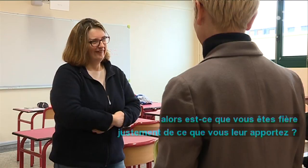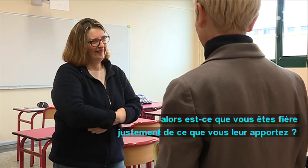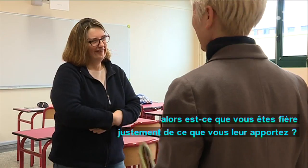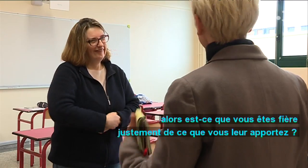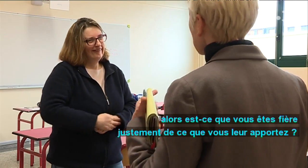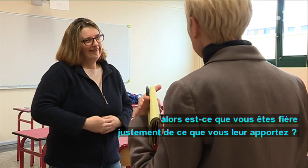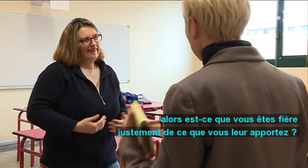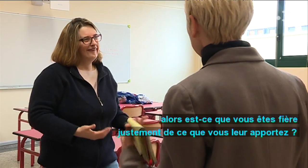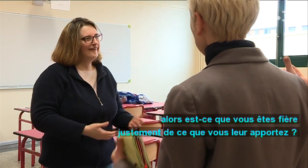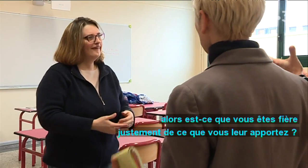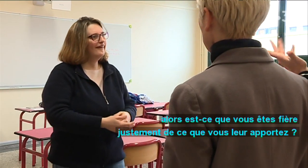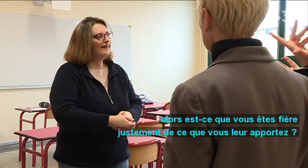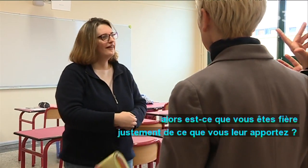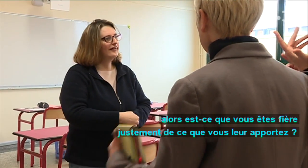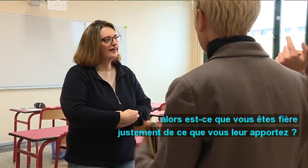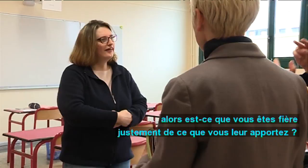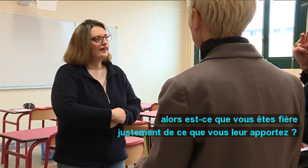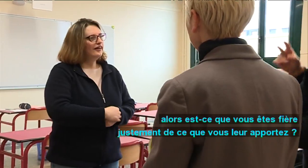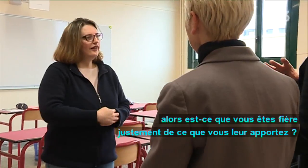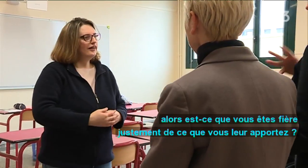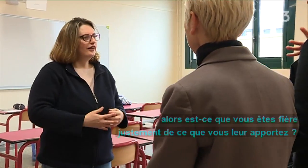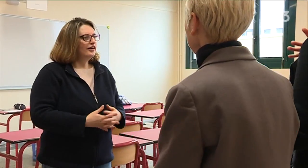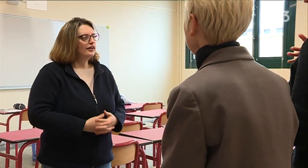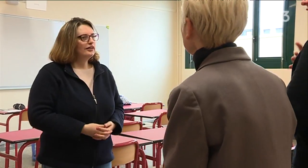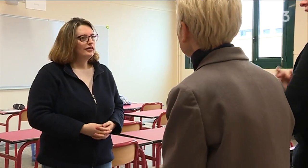Alors, est-ce que vous êtes fiers, justement, de ce que vous leur apportez?